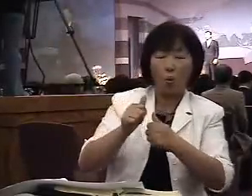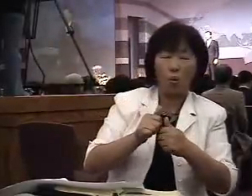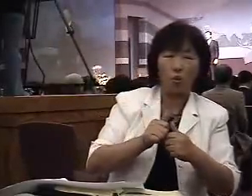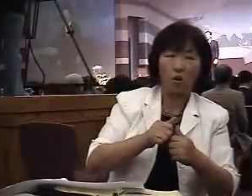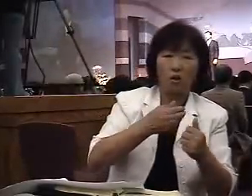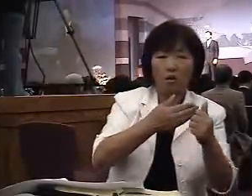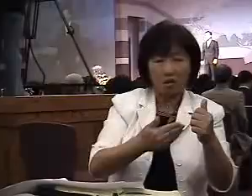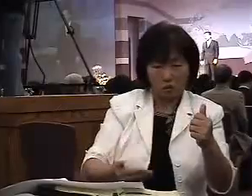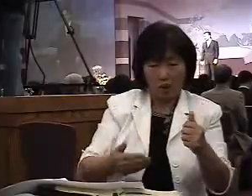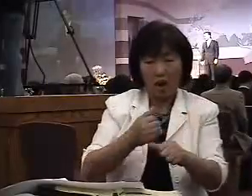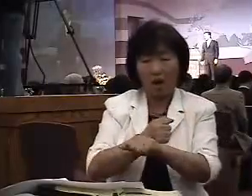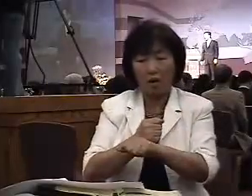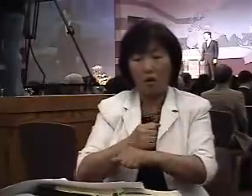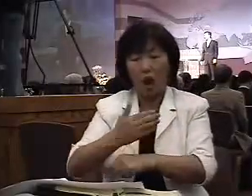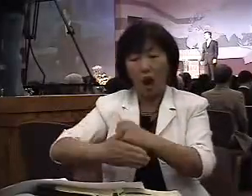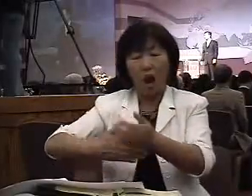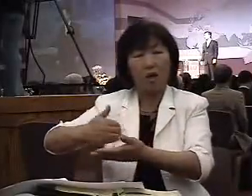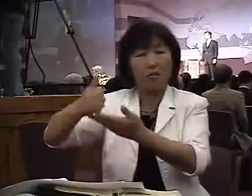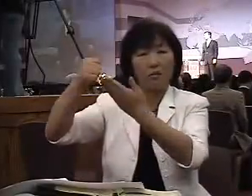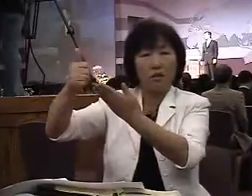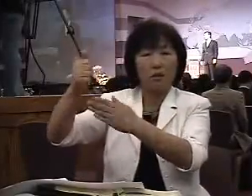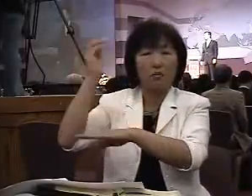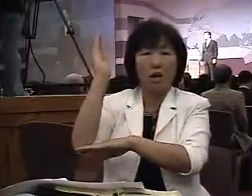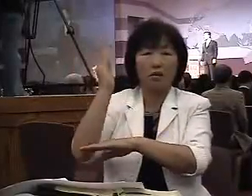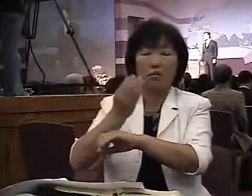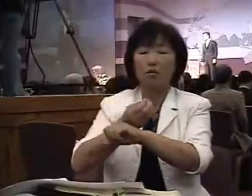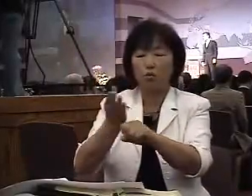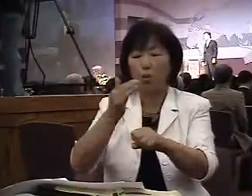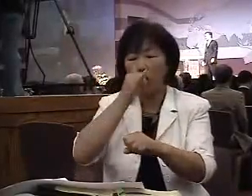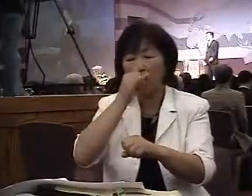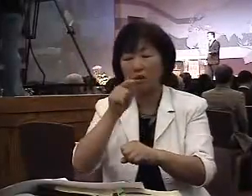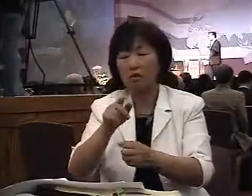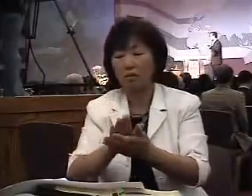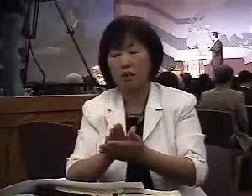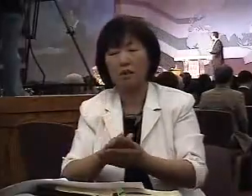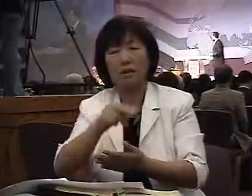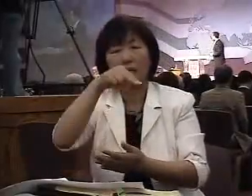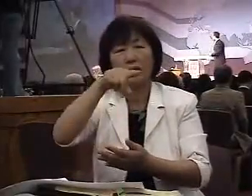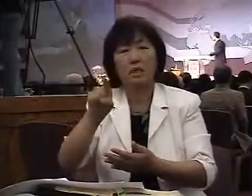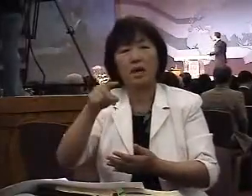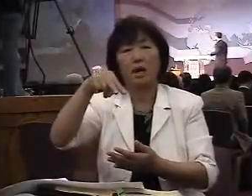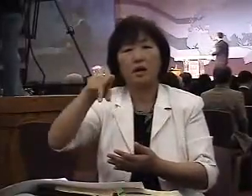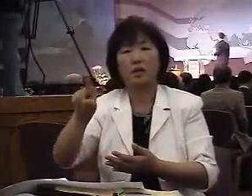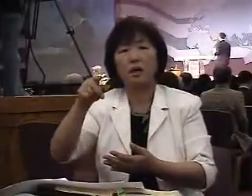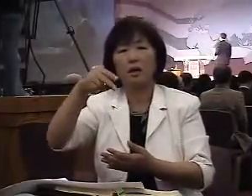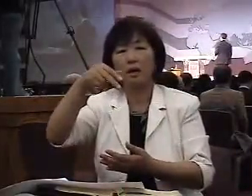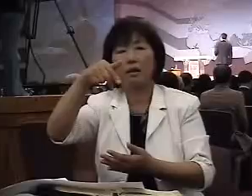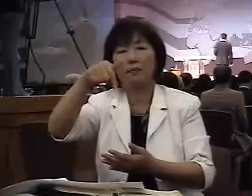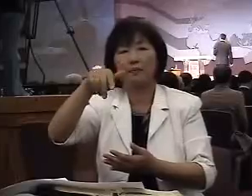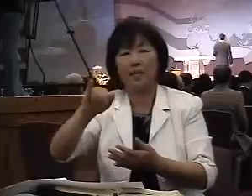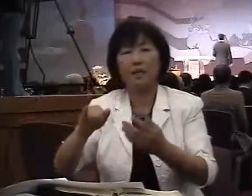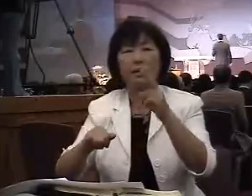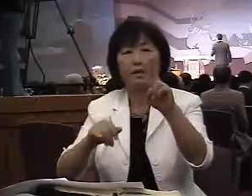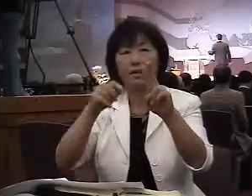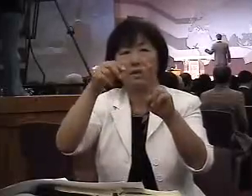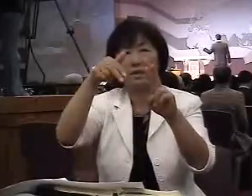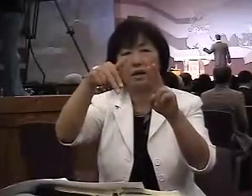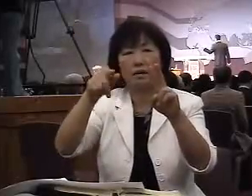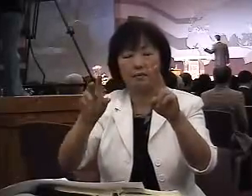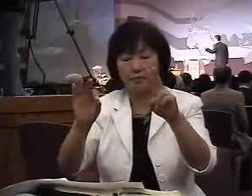하고 하나님께서 말씀을 하시는 것입니다. 사사기 2장을 볼까요? 사사기